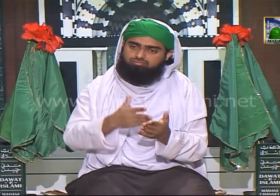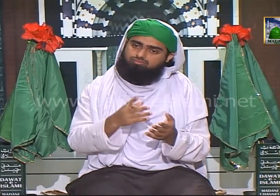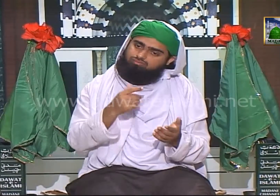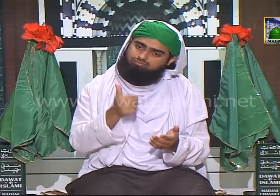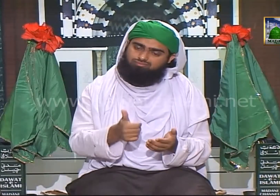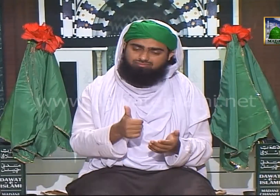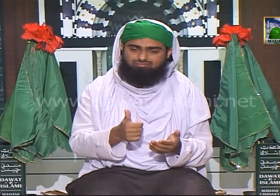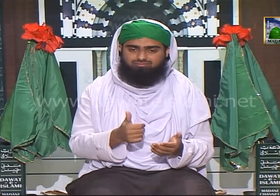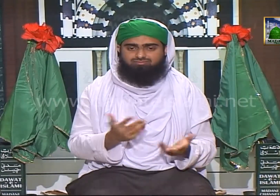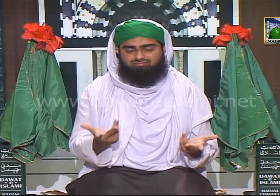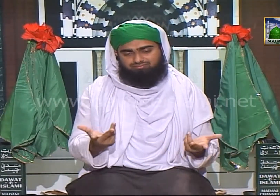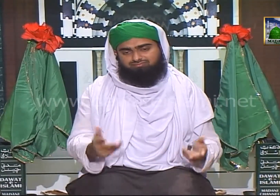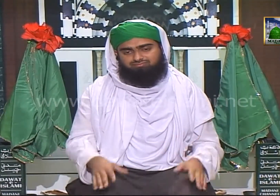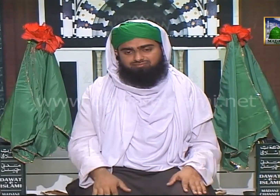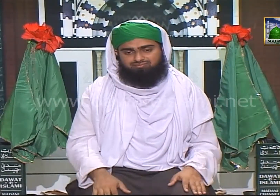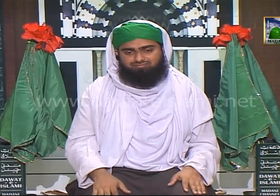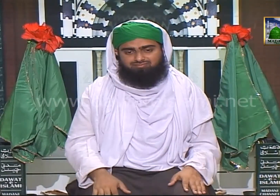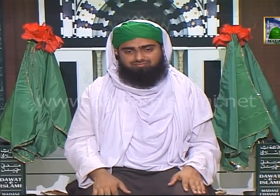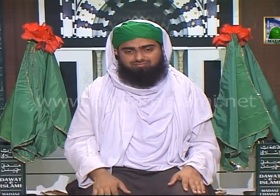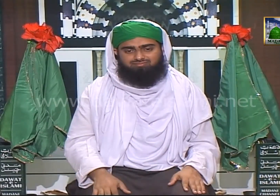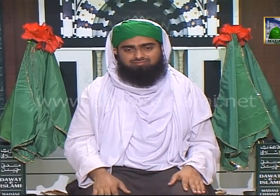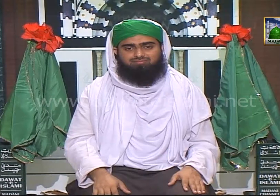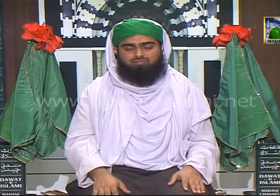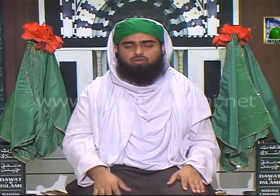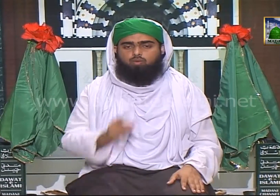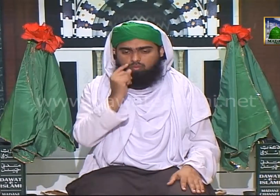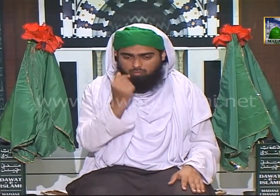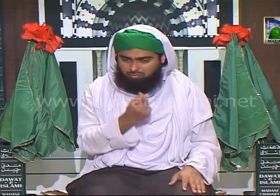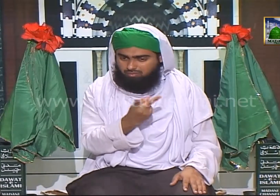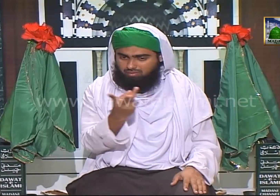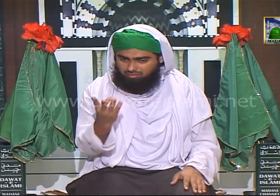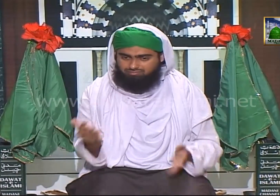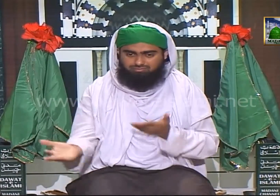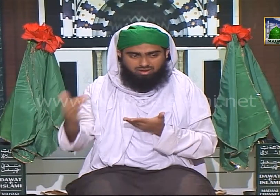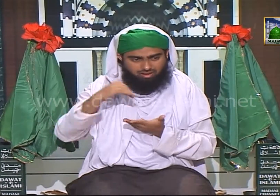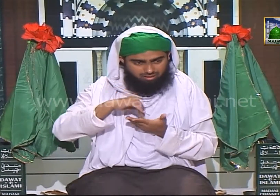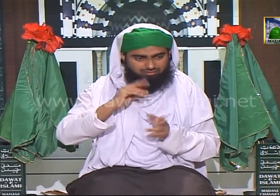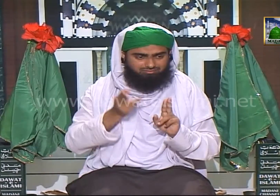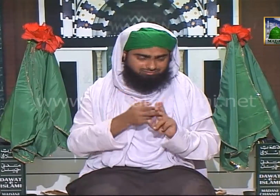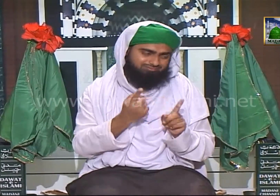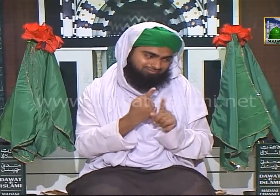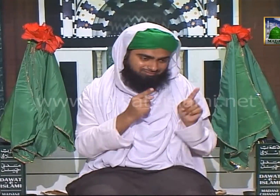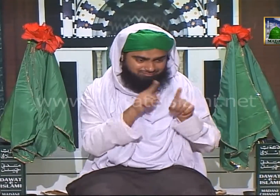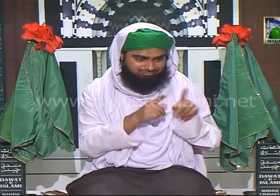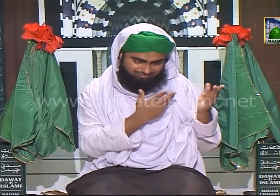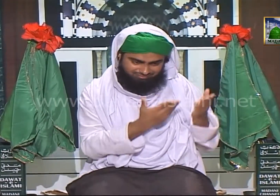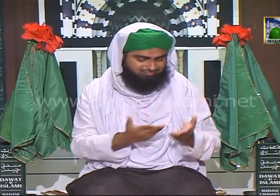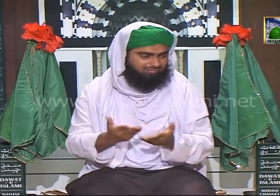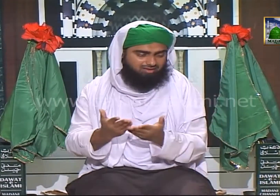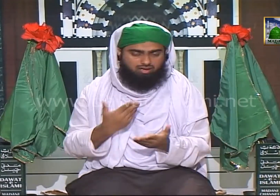محبت میں یہ باتیں طے ہو جاتی ہوں کہ لوگ بلانے آتے ہی ہیں، لے جاتے ہیں گاڑیوں میں، آگے بٹھاتے ہیں، نعرہ لگاتے ہیں، اٹھ کر کھڑے ہو جاتے ہیں، جس کے لیے